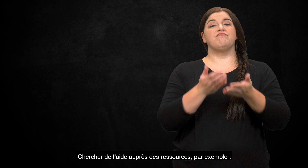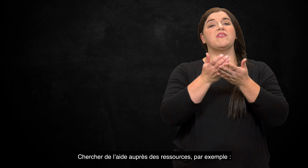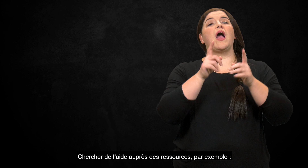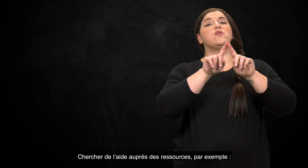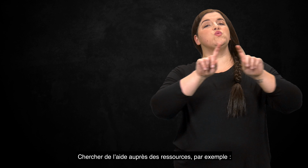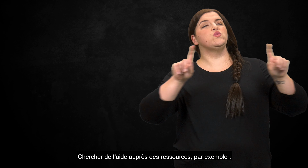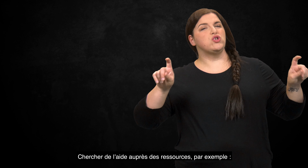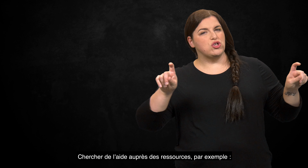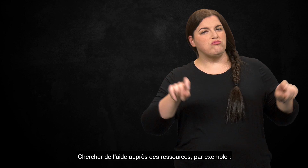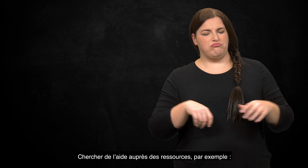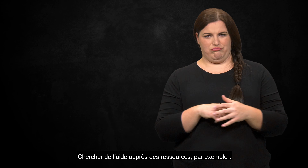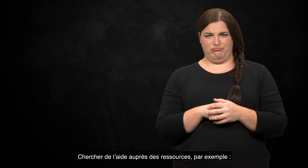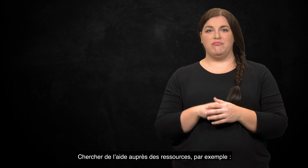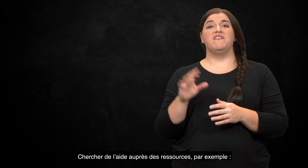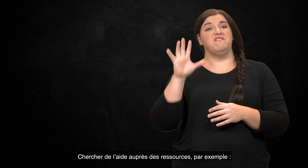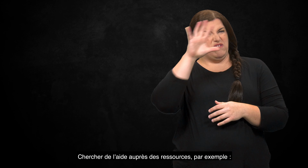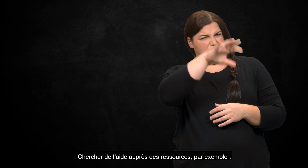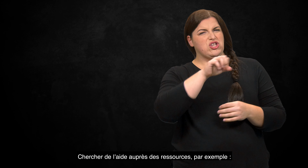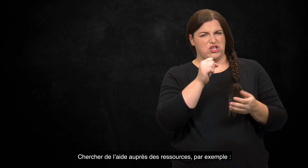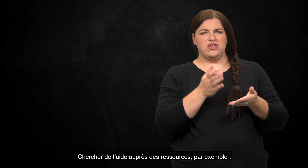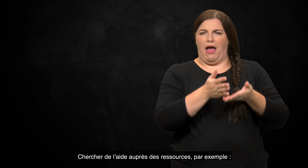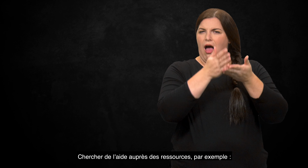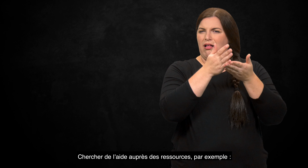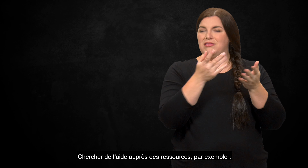cherchez de l'aide auprès des ressources. Par exemple,